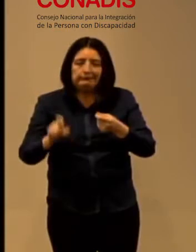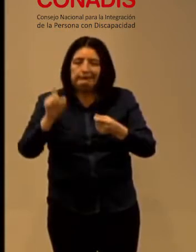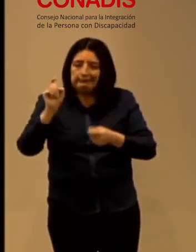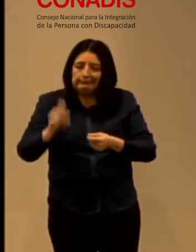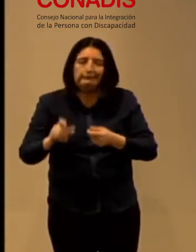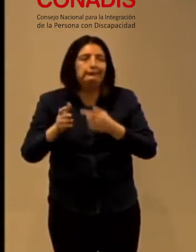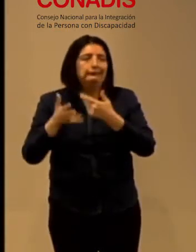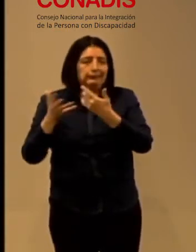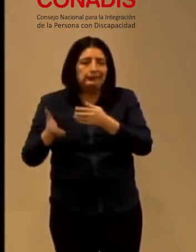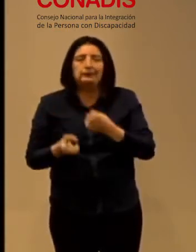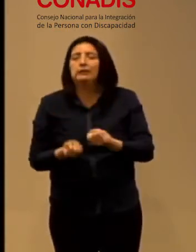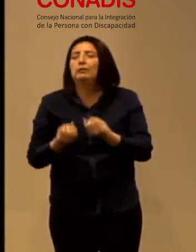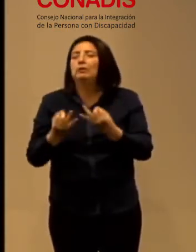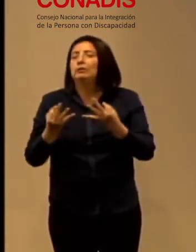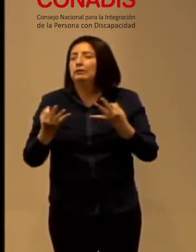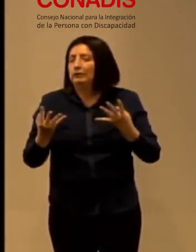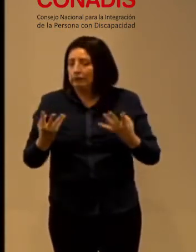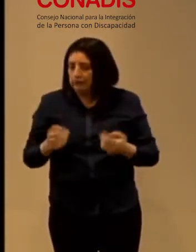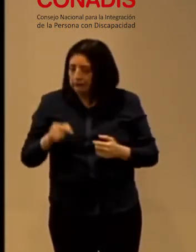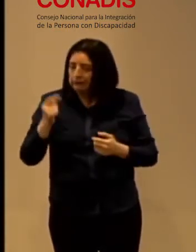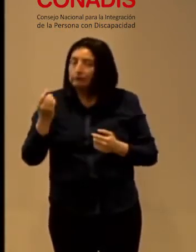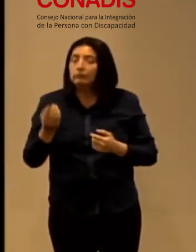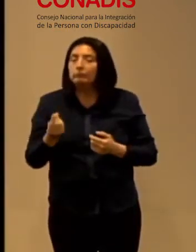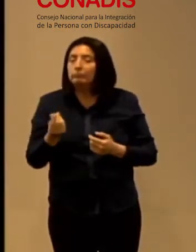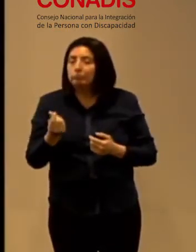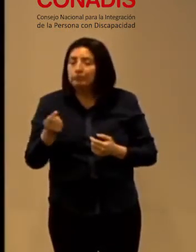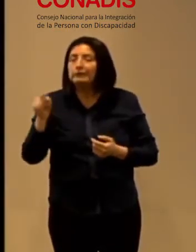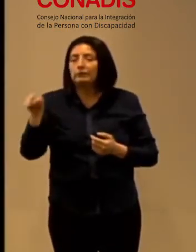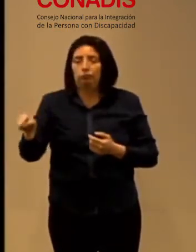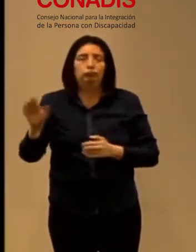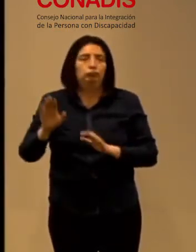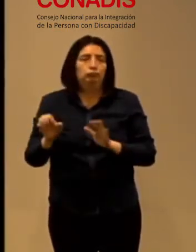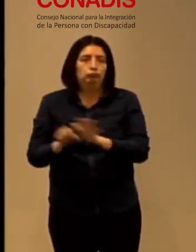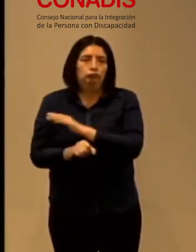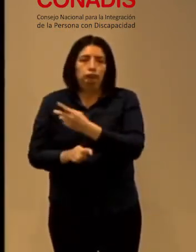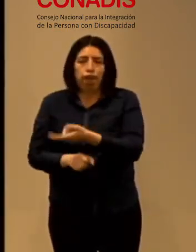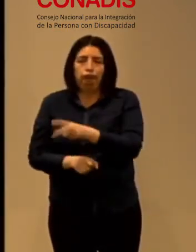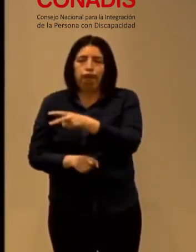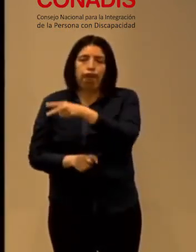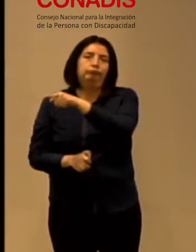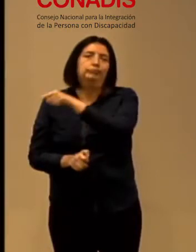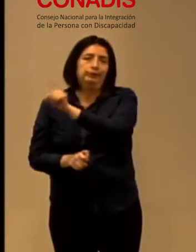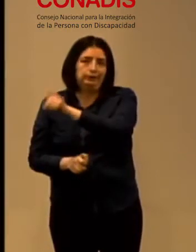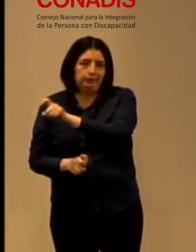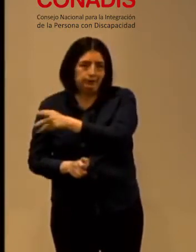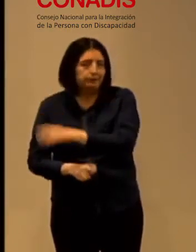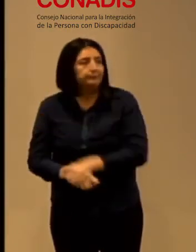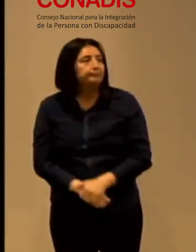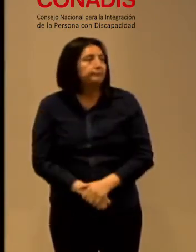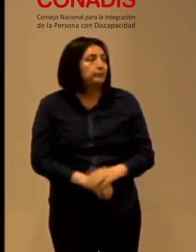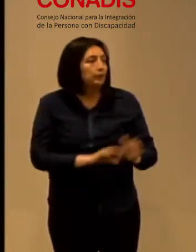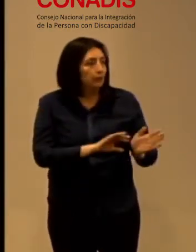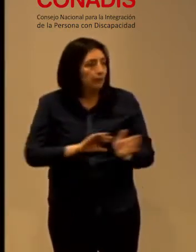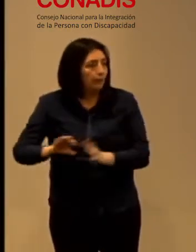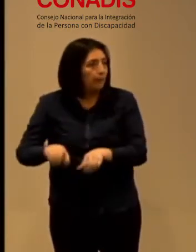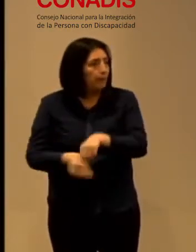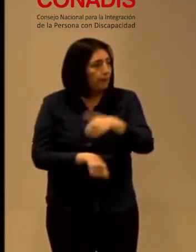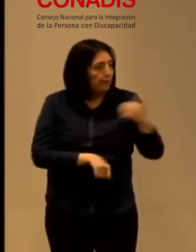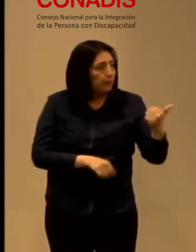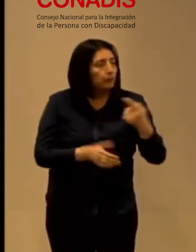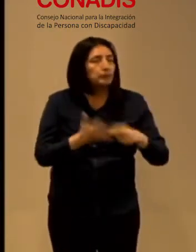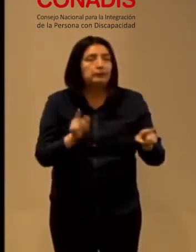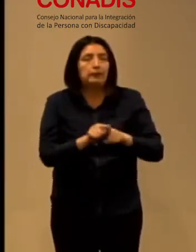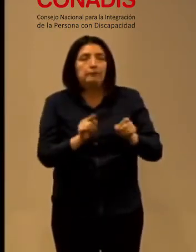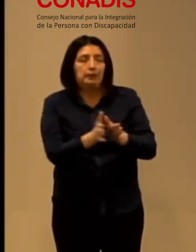debe establecer montos que atiendan justamente estas necesidades extras que pueden tener. Y por otro lado, también se cuenta